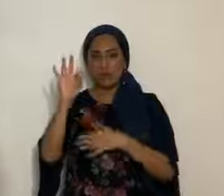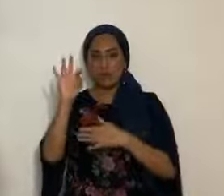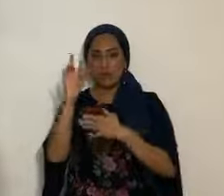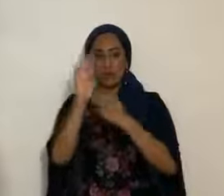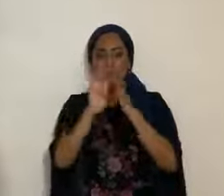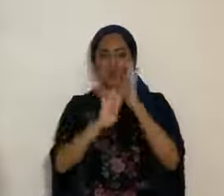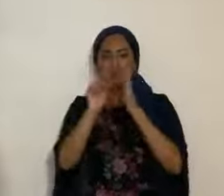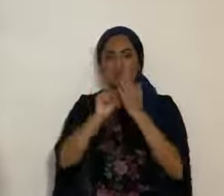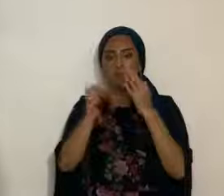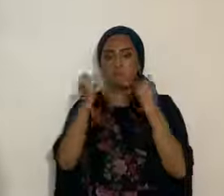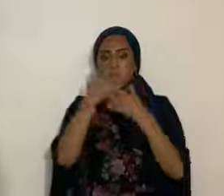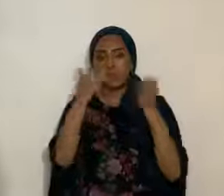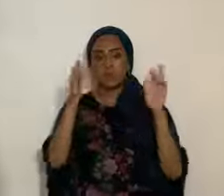ya se la saben de memoria.